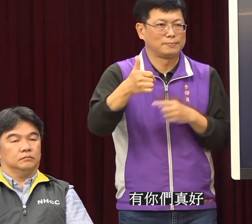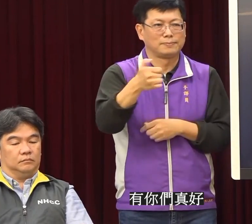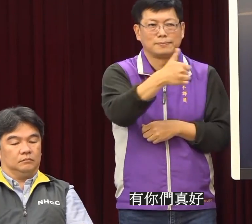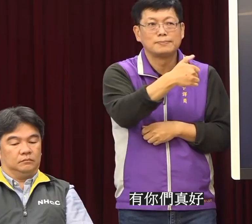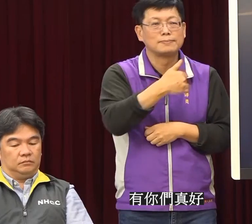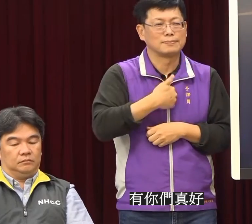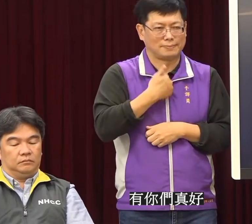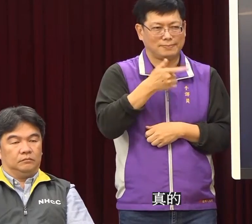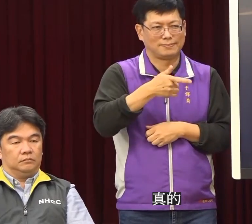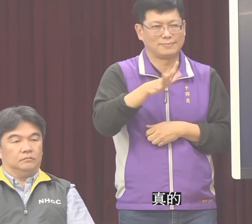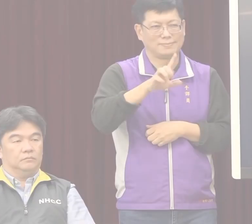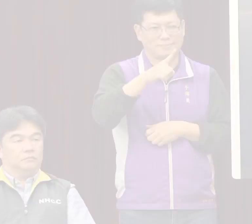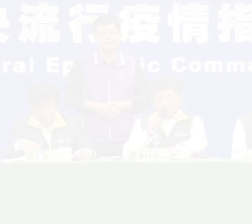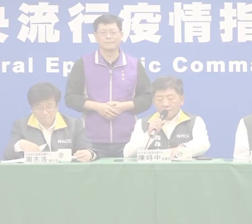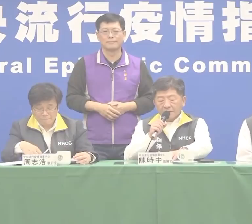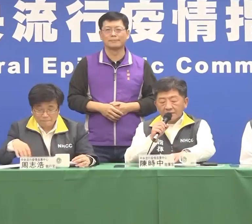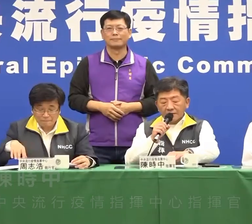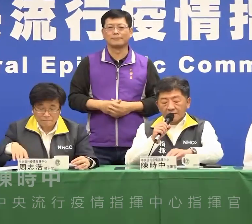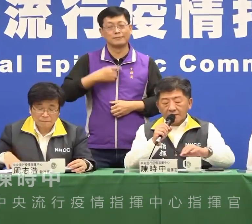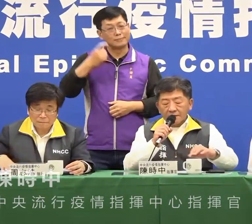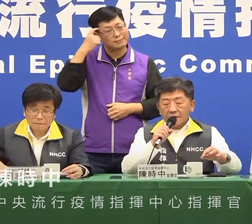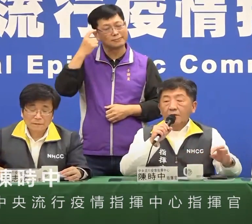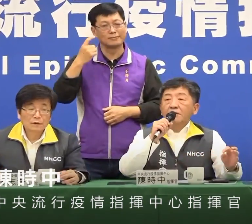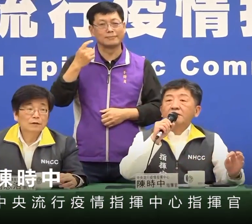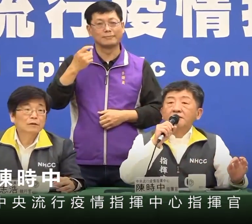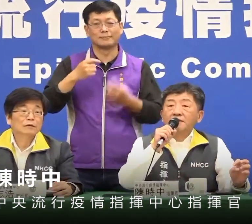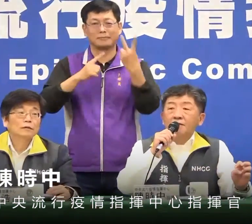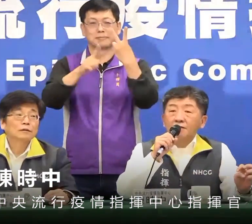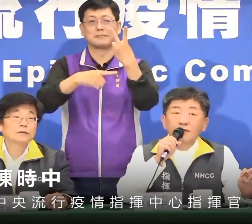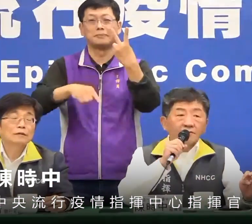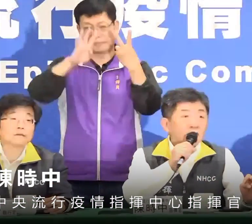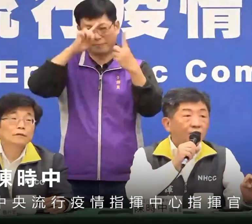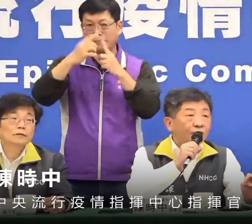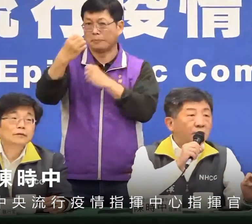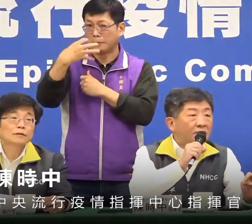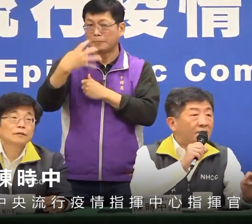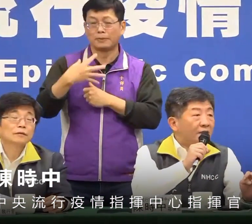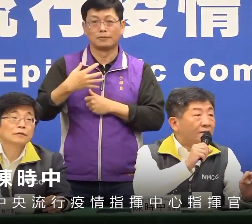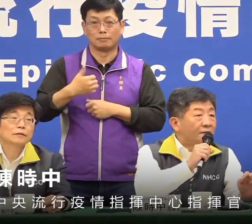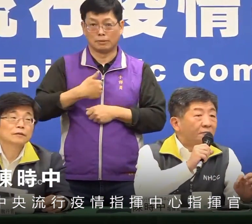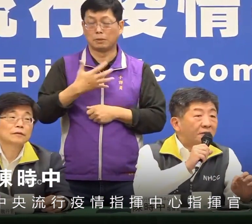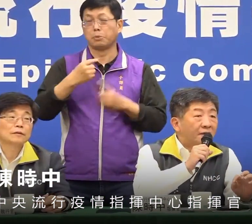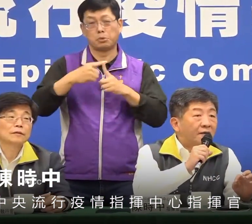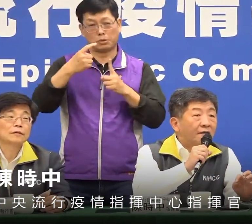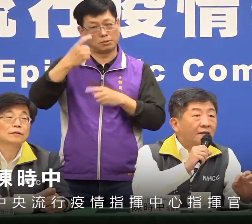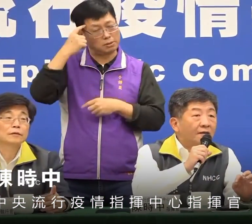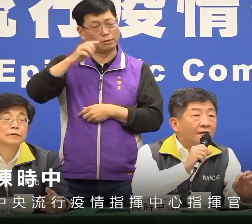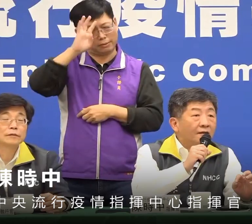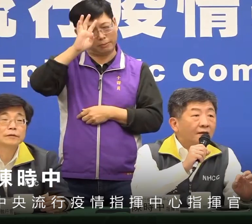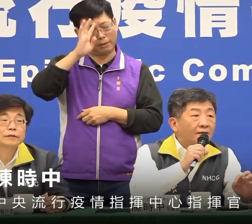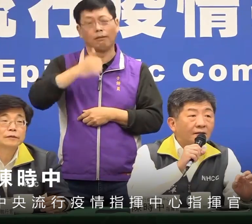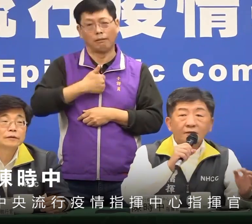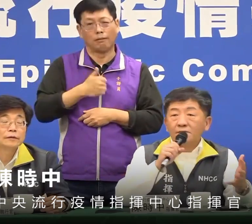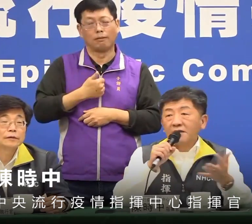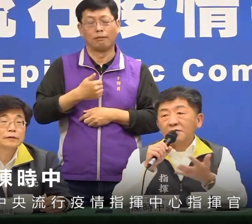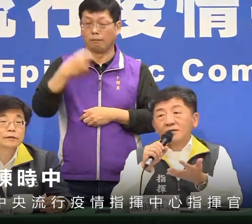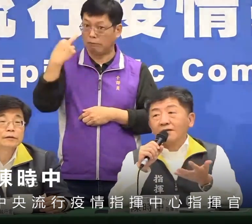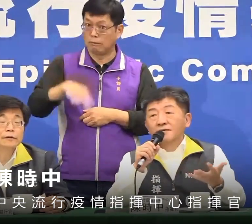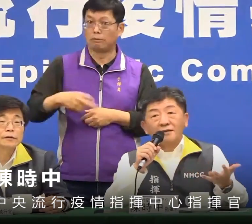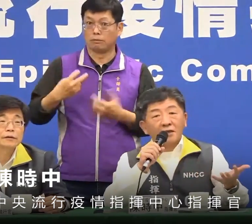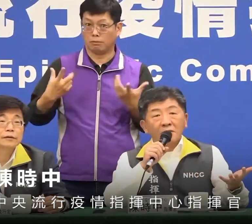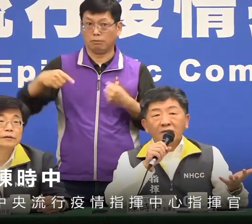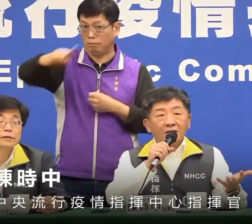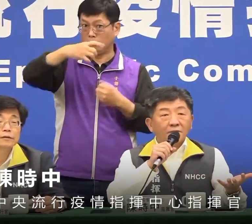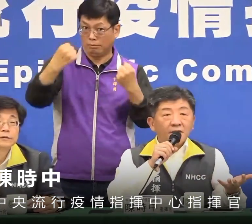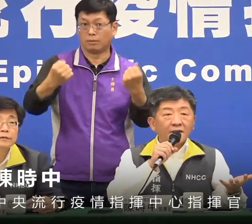们，有你们真好，真的。 我想两位病人再三都跟我们讲说，没有人想要生病啊。好，而且我们在座大